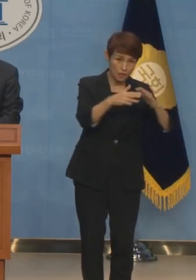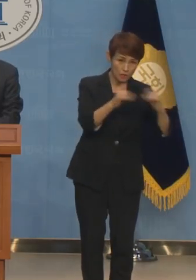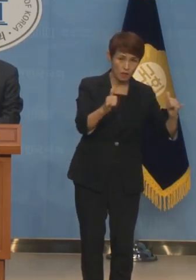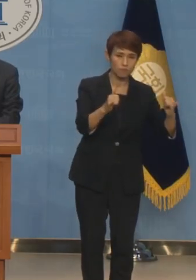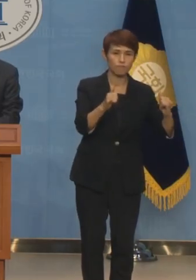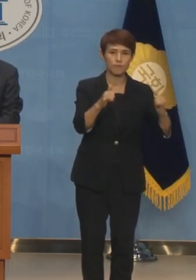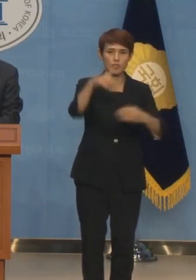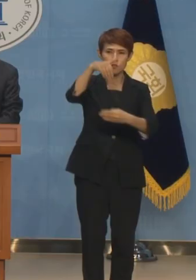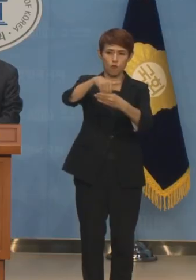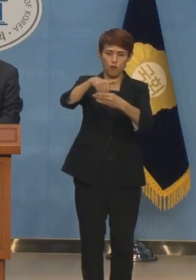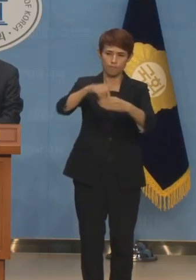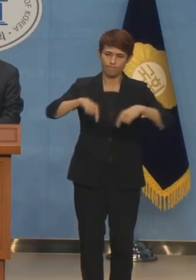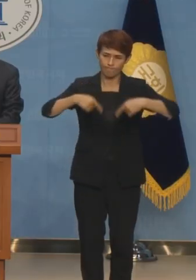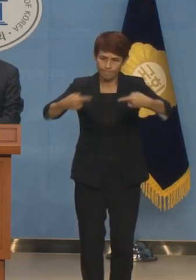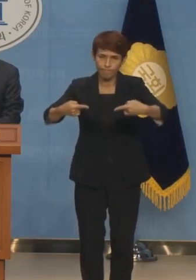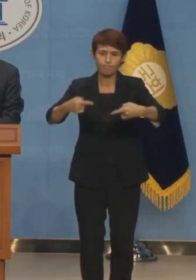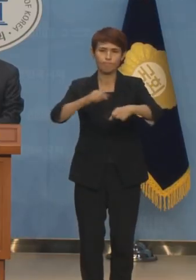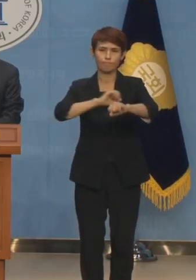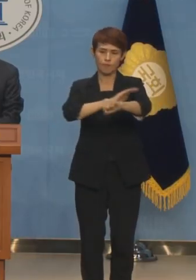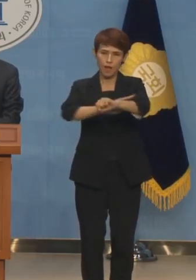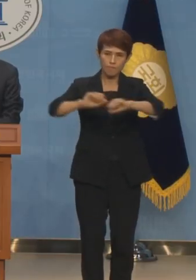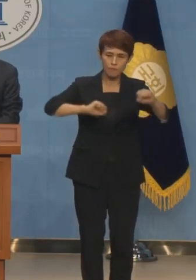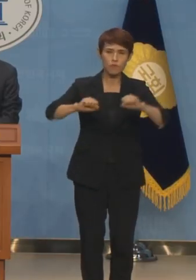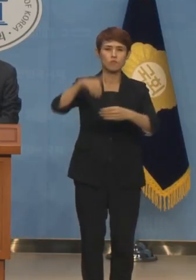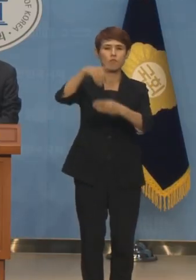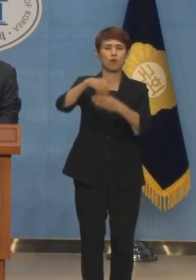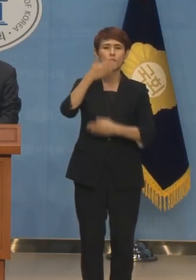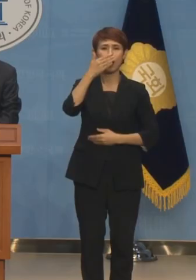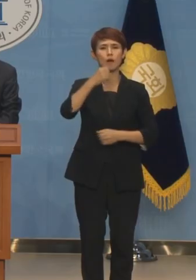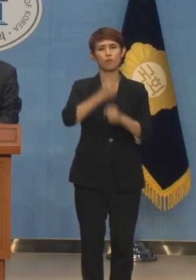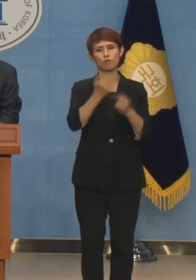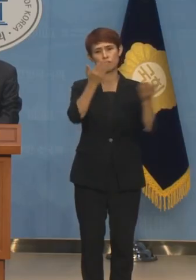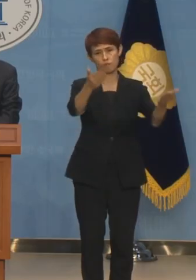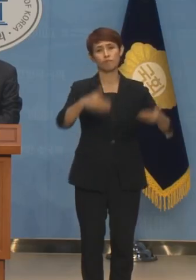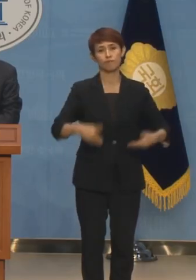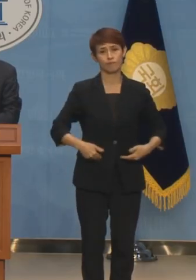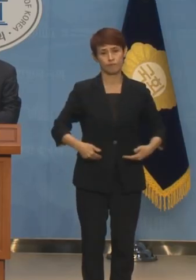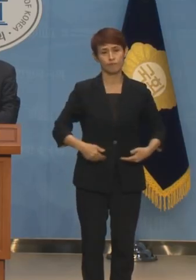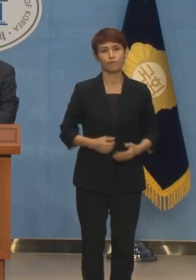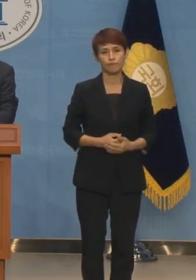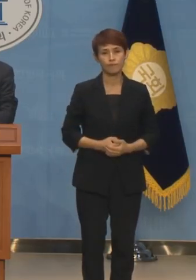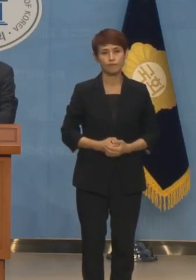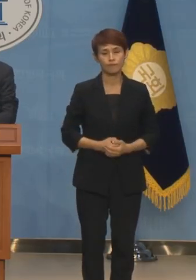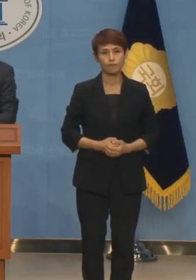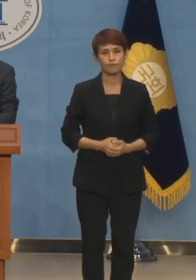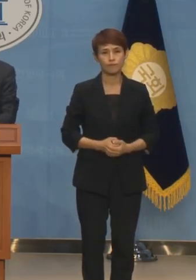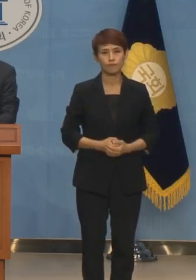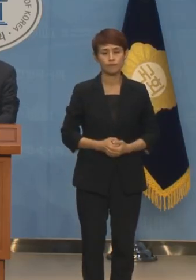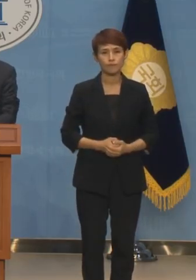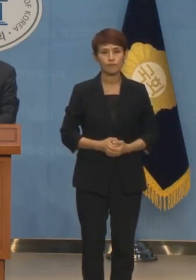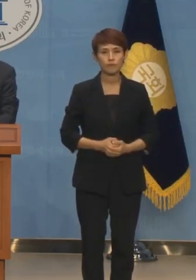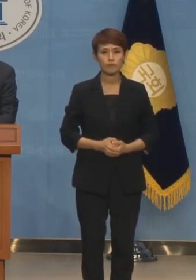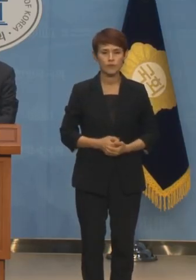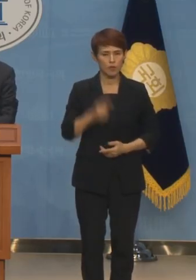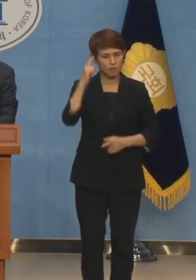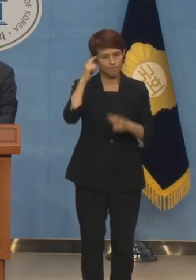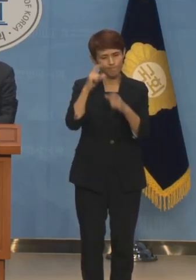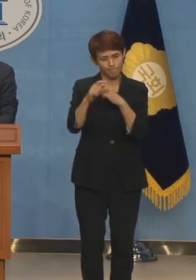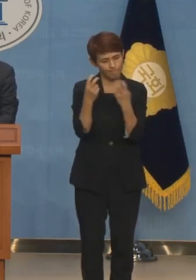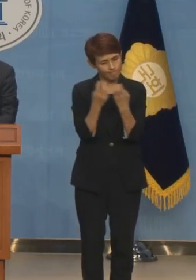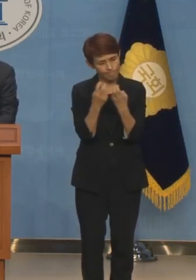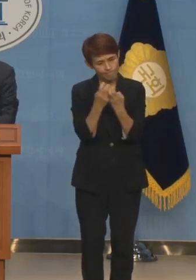쉽게 진입하고 부담 없이 선거를 치를 수 있어야 한다고 생각했습니다. 그